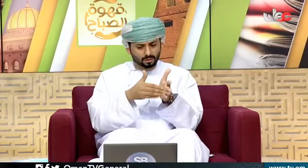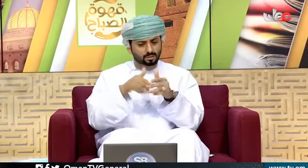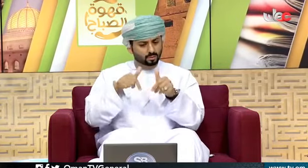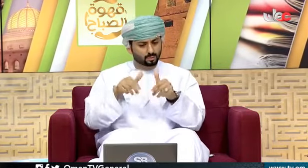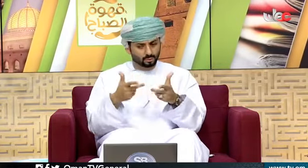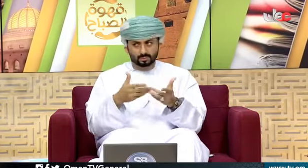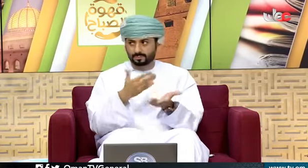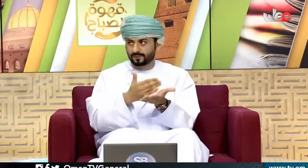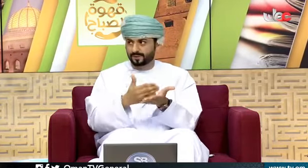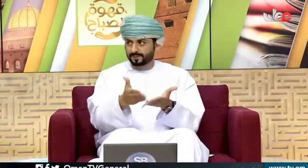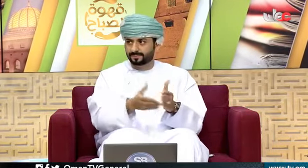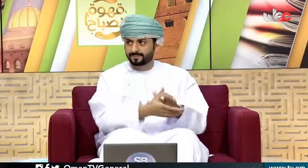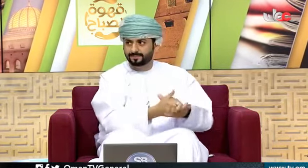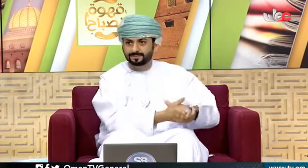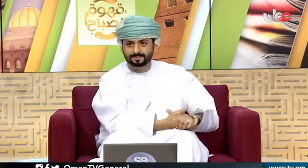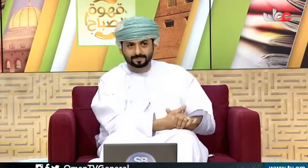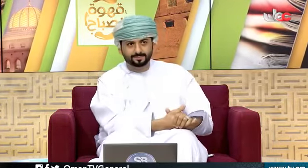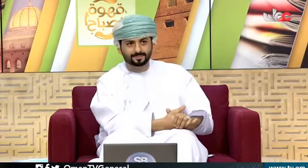العمل بهذا